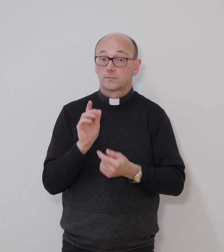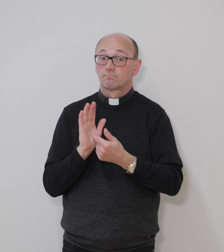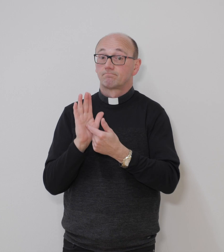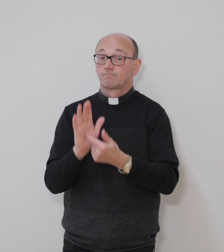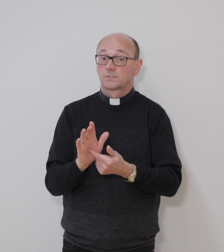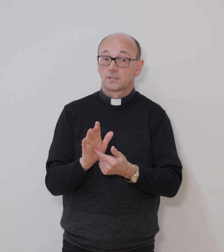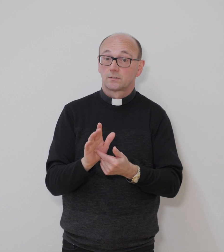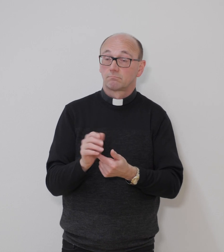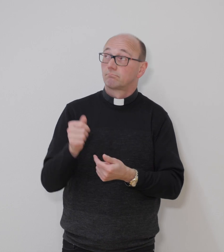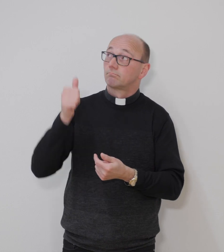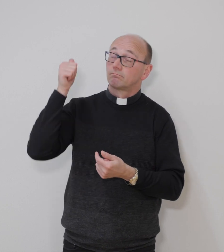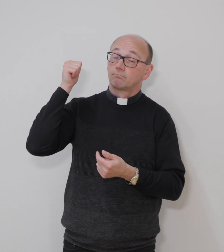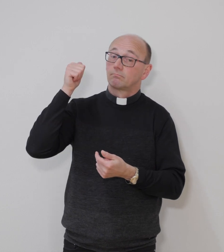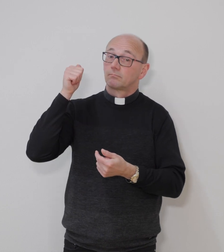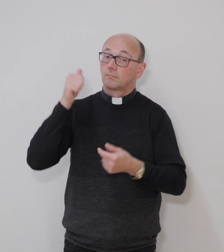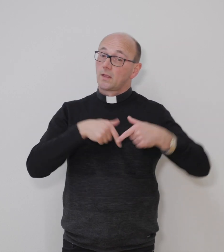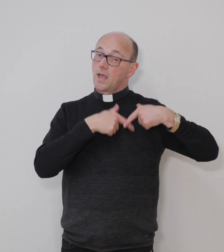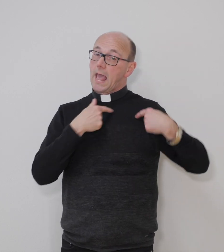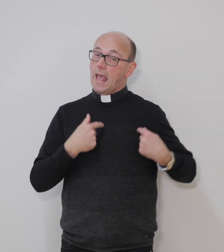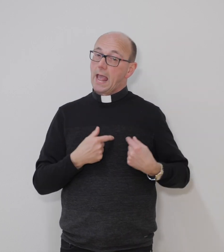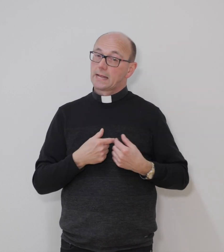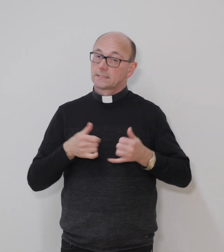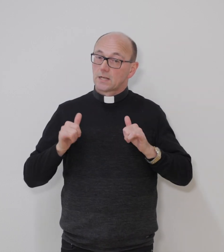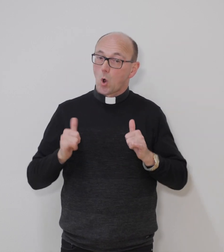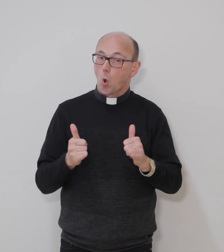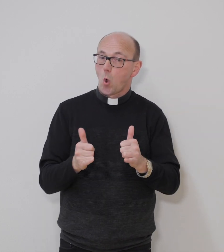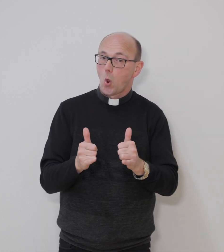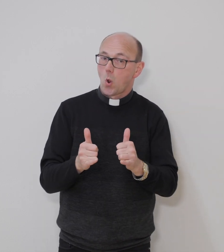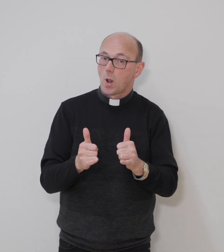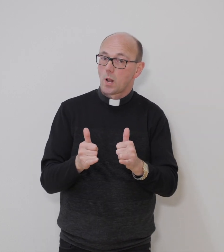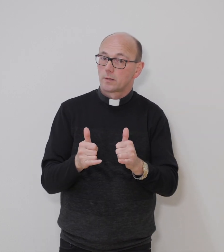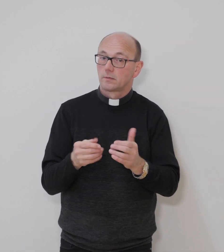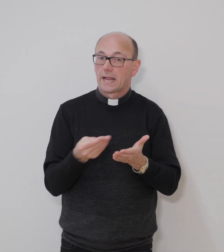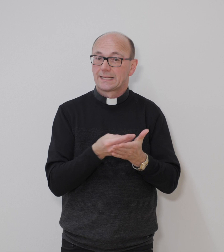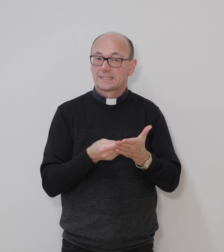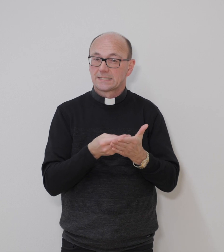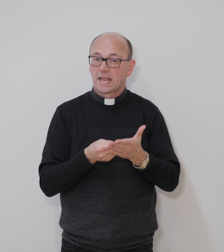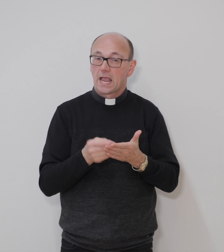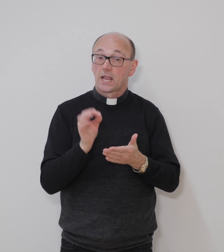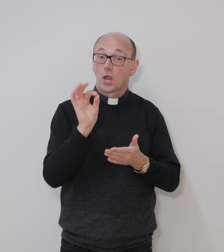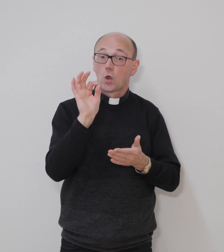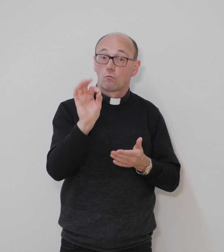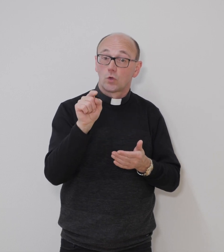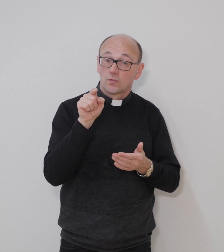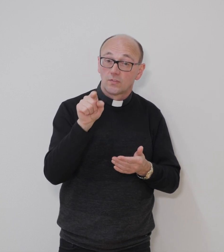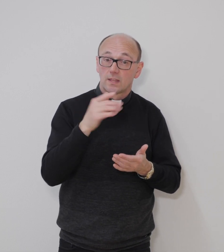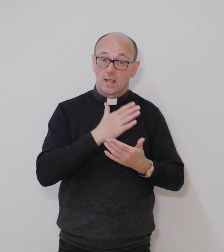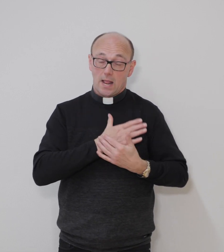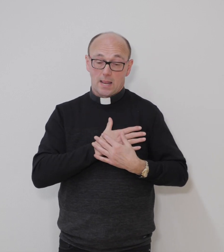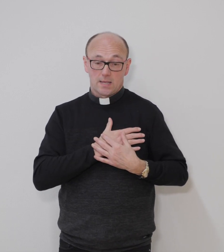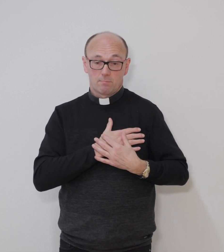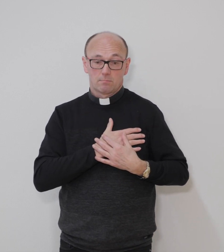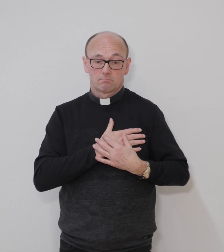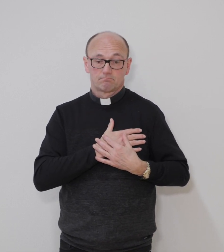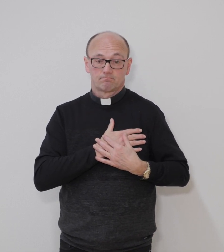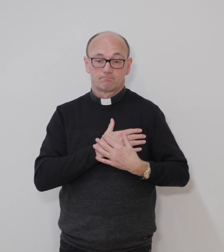Kreuz zurückgeht. Liebe Schwestern und Brüder, wir hoffen und beten, dass wir mit dem diesjährigen Osterfest